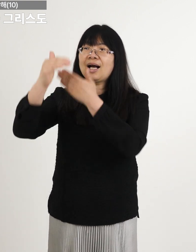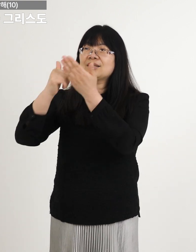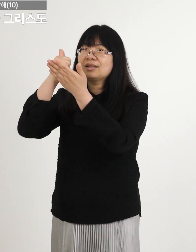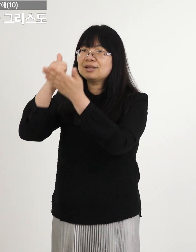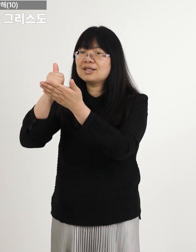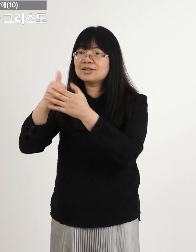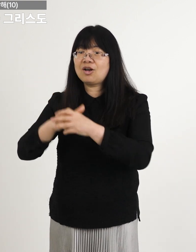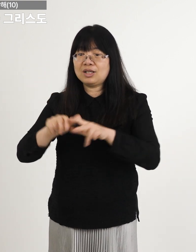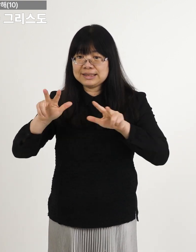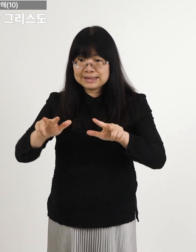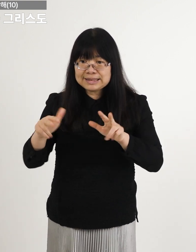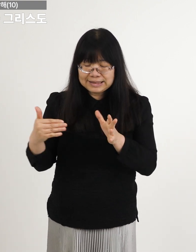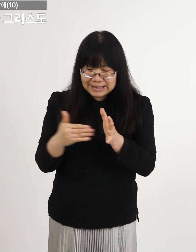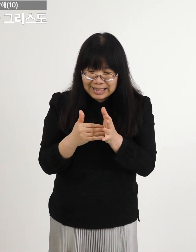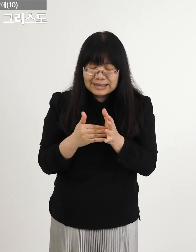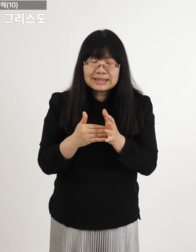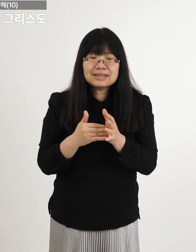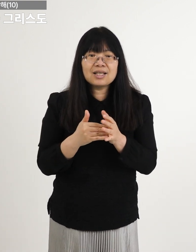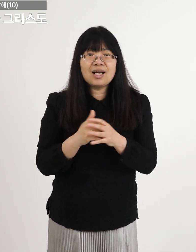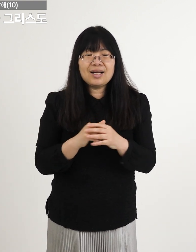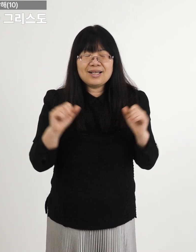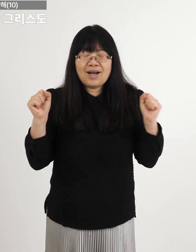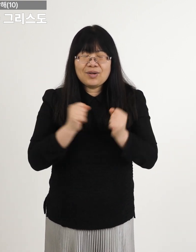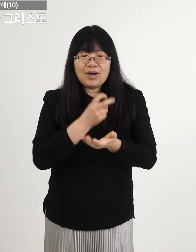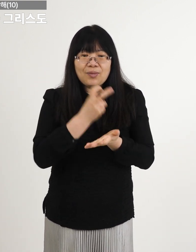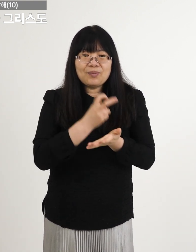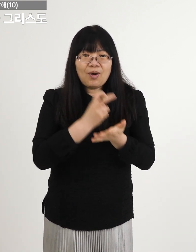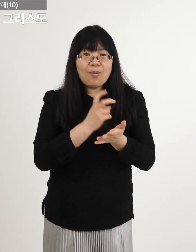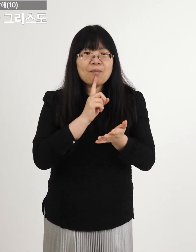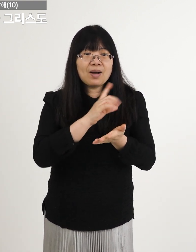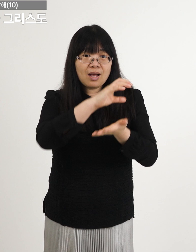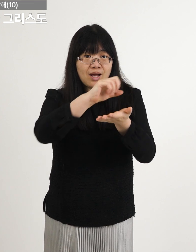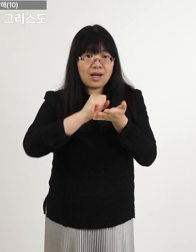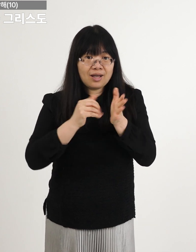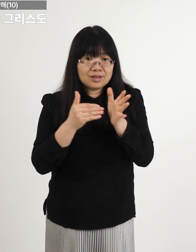하나님이 지금까지 그 차가운 율법의 언어로